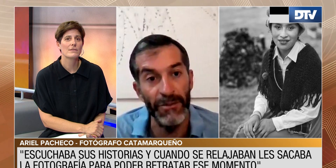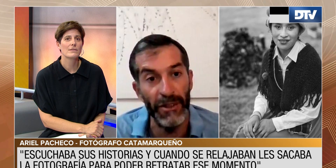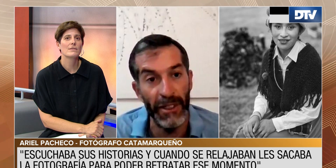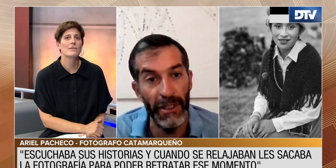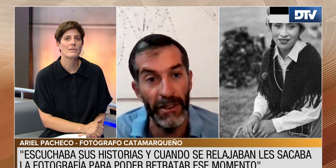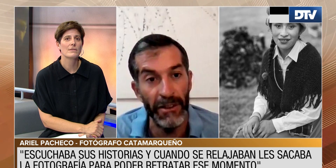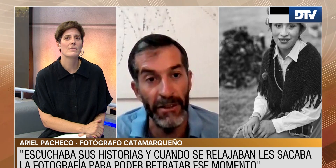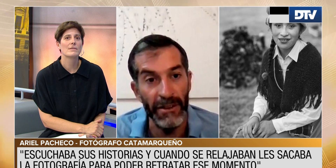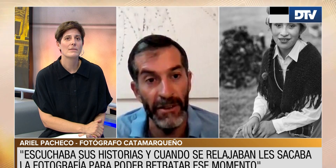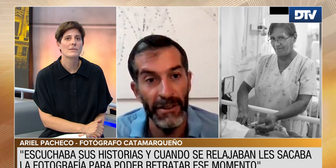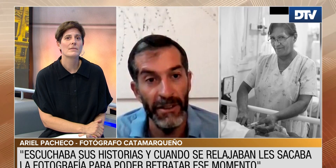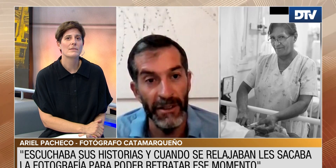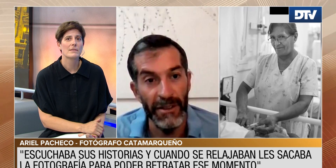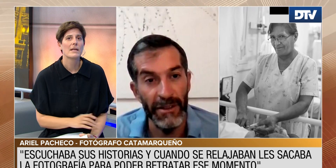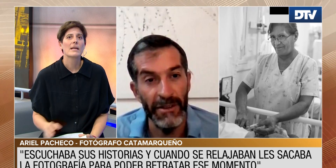la dimensión por ahí.